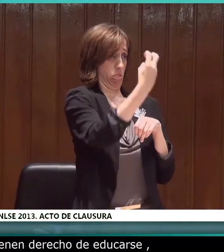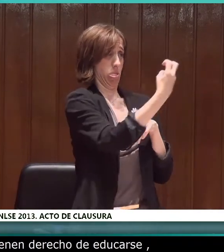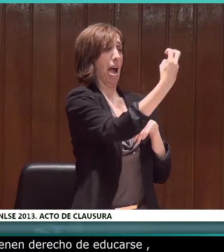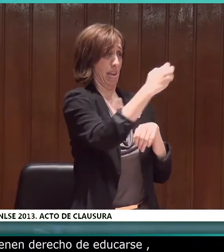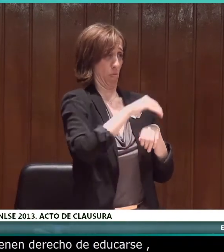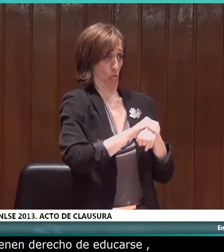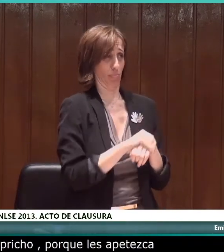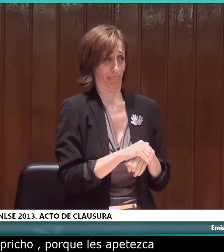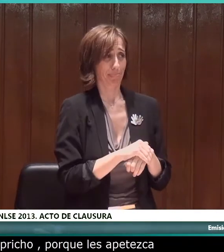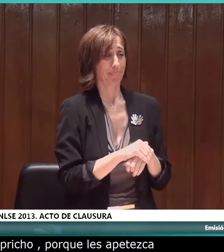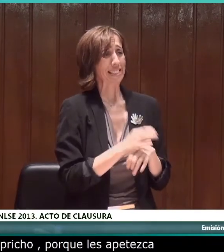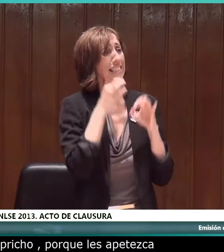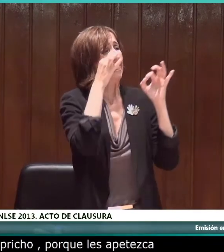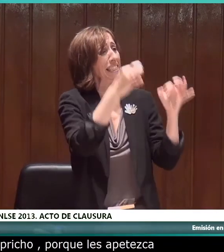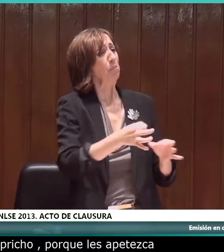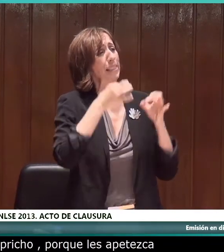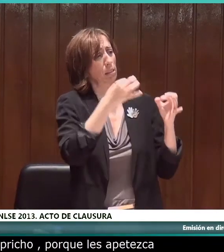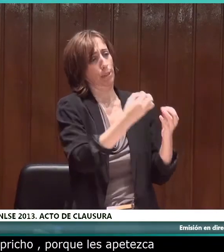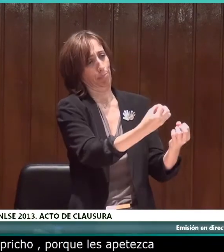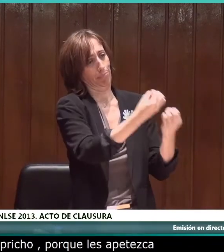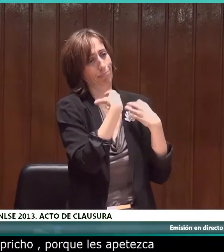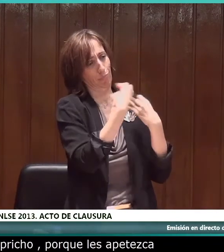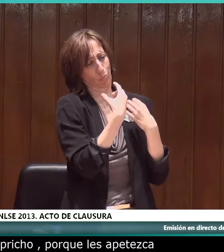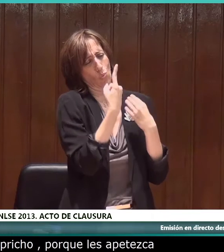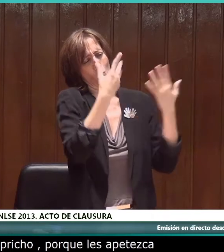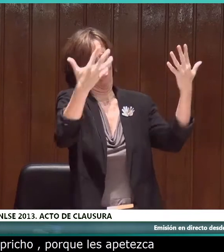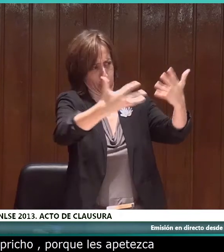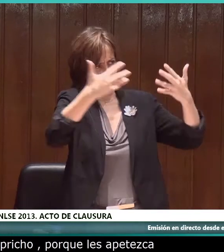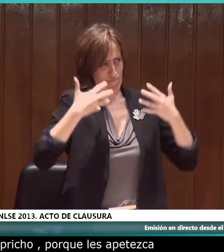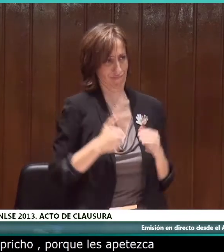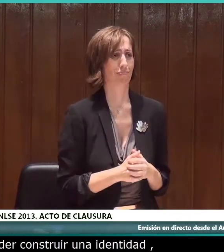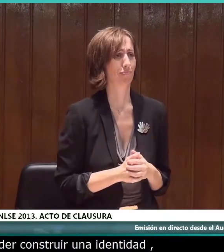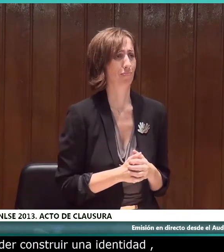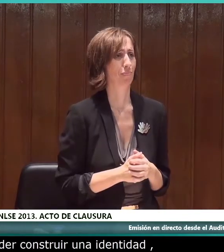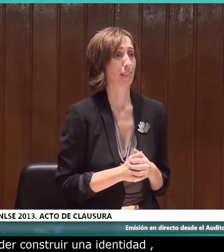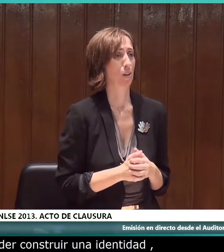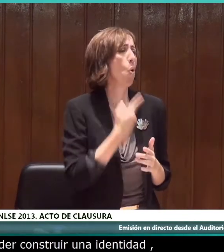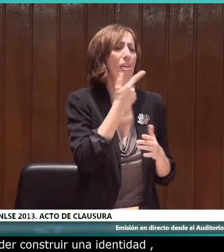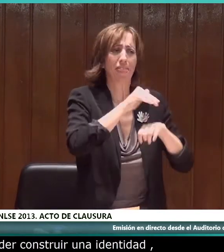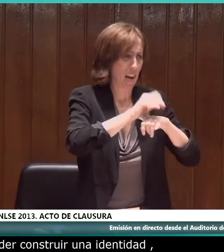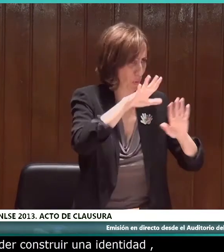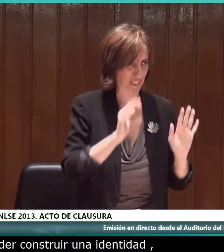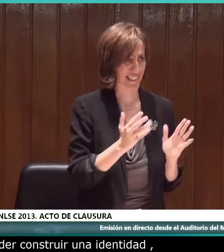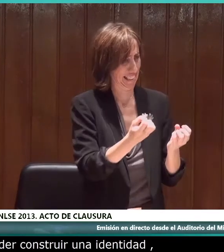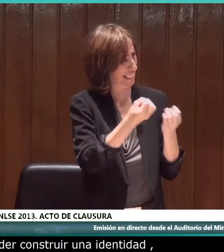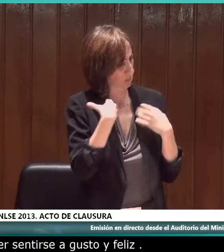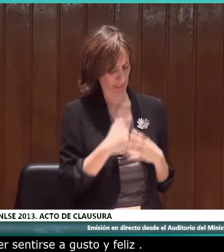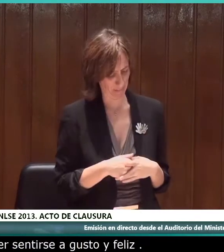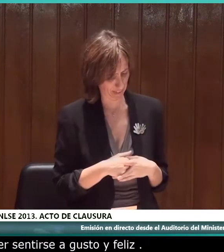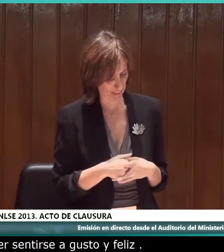un amigo que hay por aquí siempre siempre me comenta y me da una frase no voy a decir quién pero